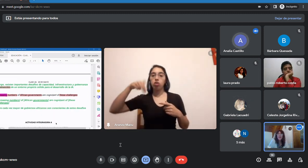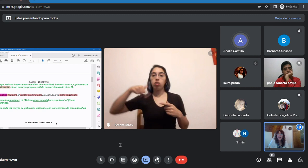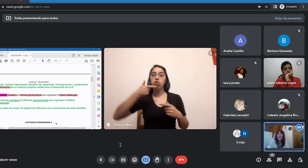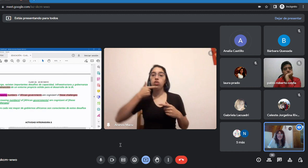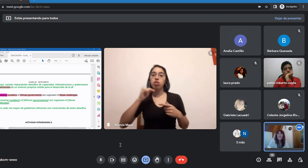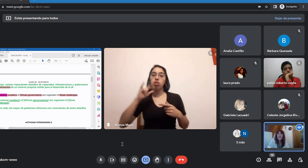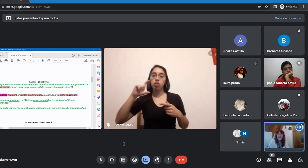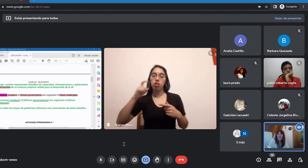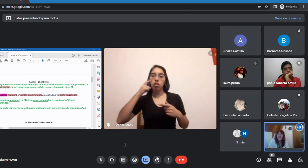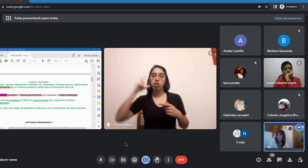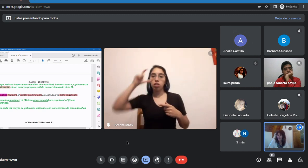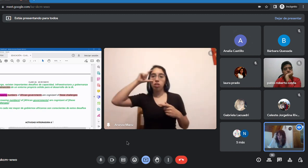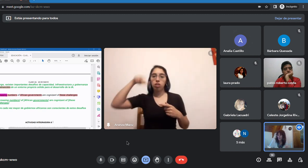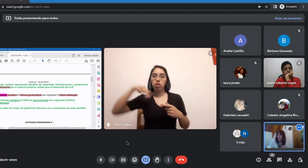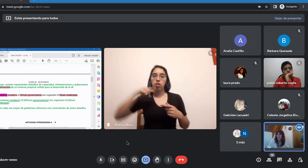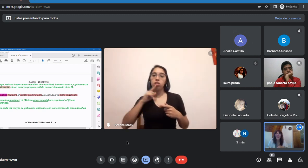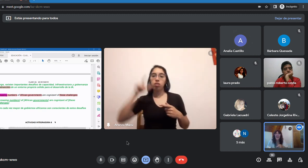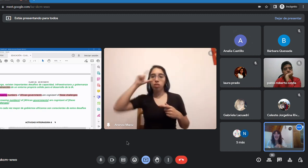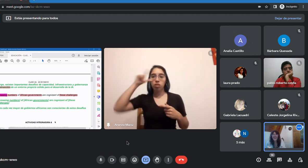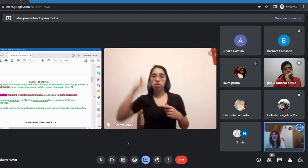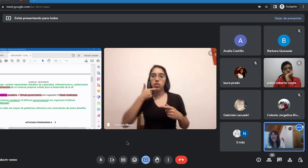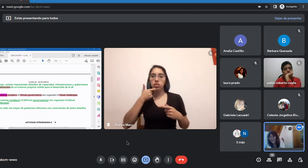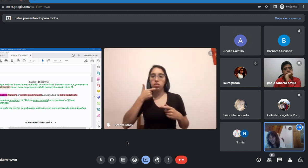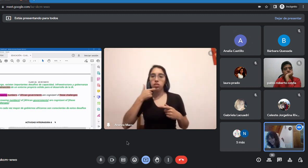entonces acá es la 7, acá me equivoqué